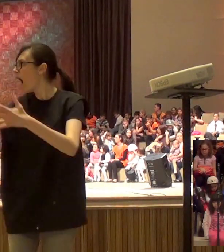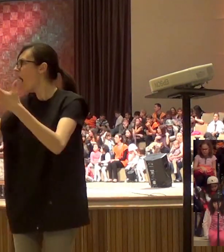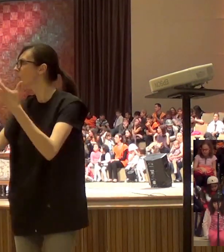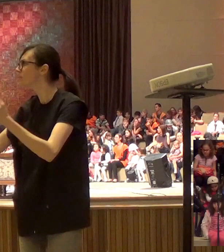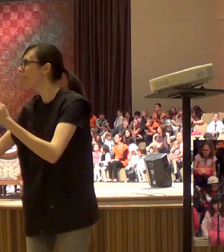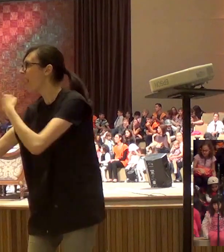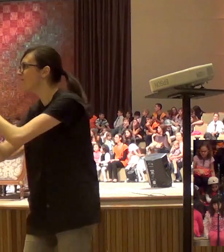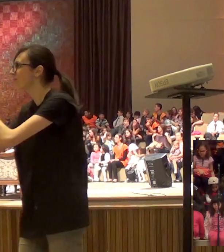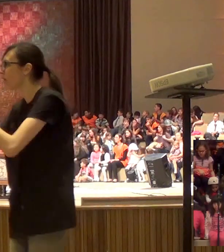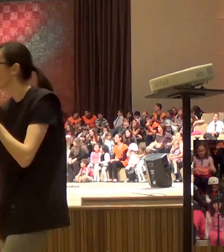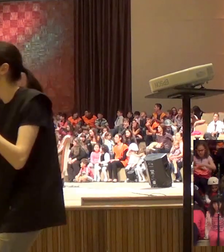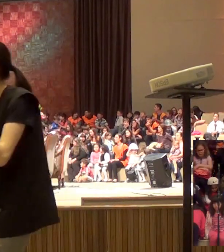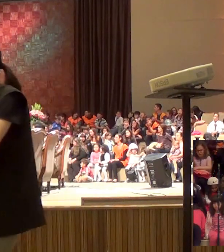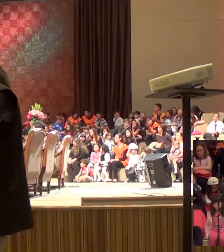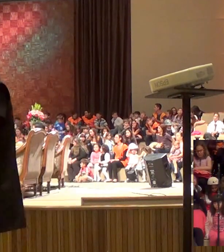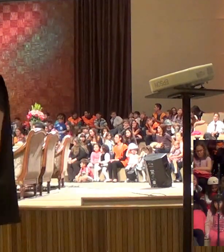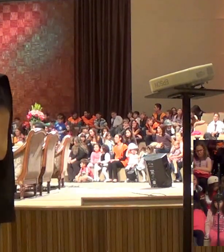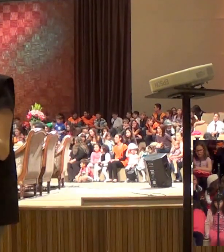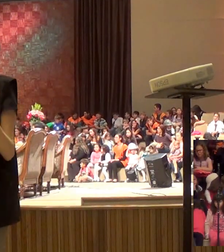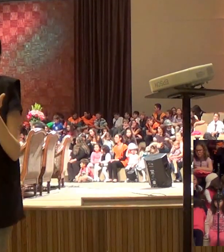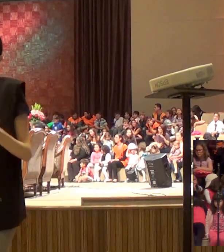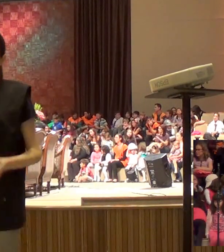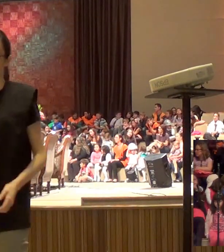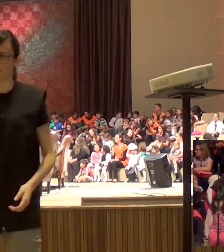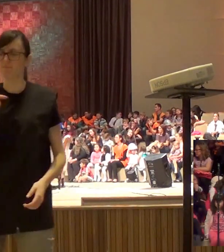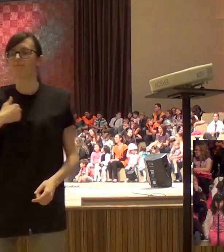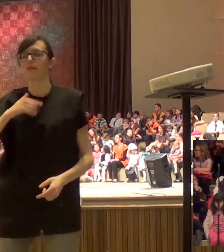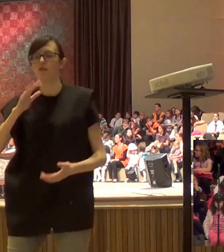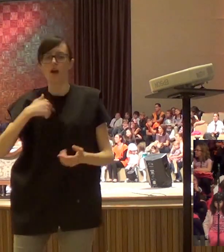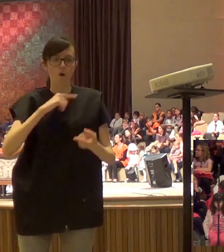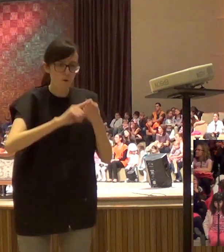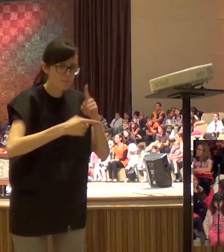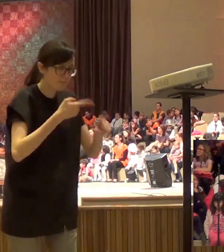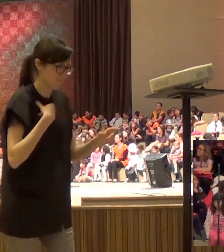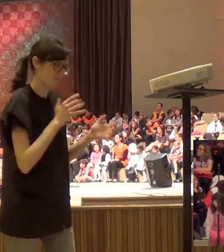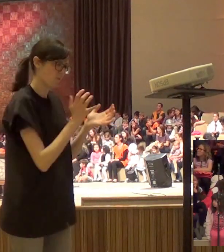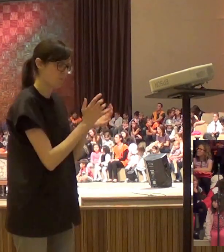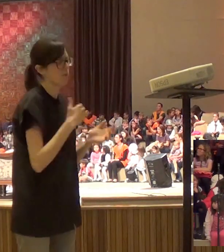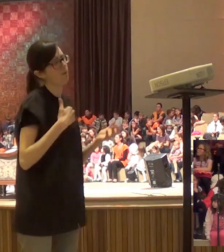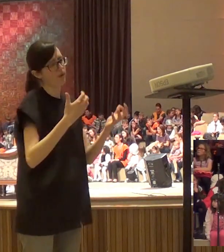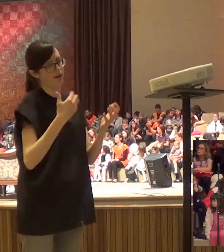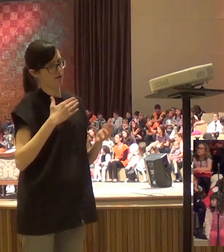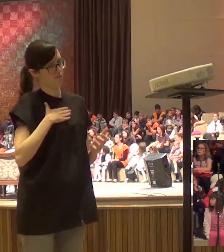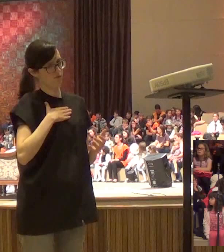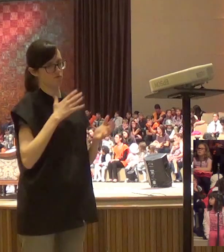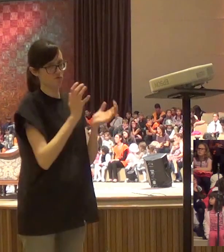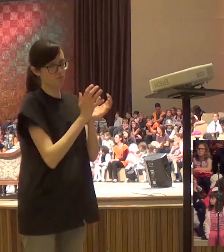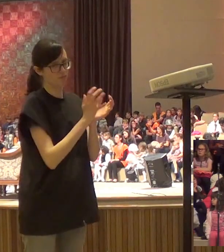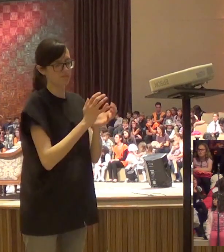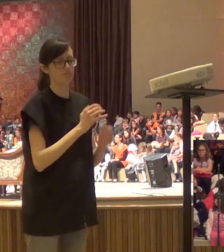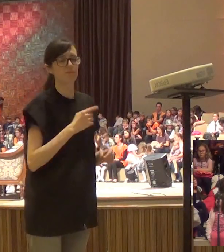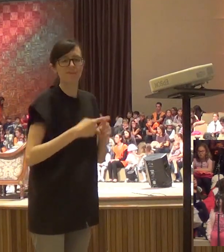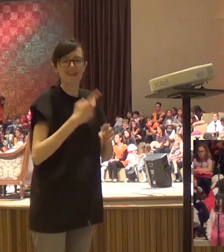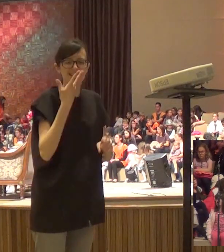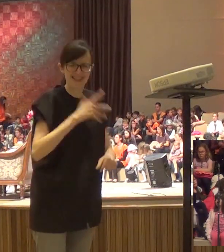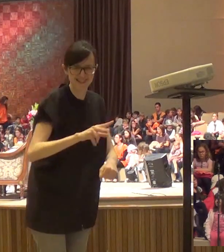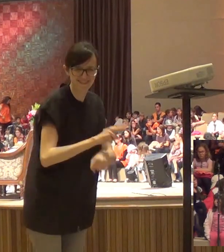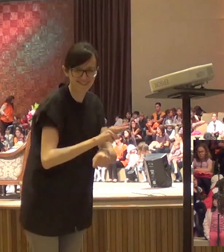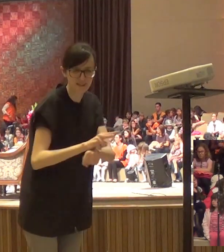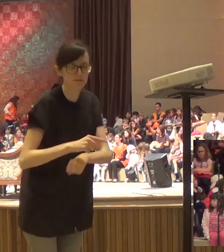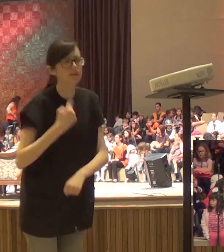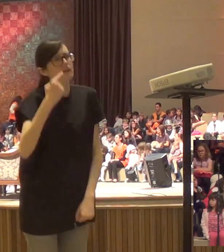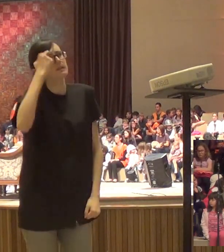qualquer coisa vem preenchendo, mas nunca é o suficiente. Eu combinei com a minha equipe aqui, e quero fazer isso,